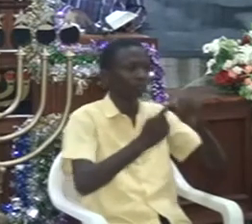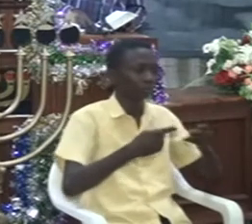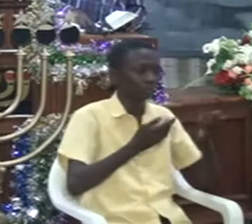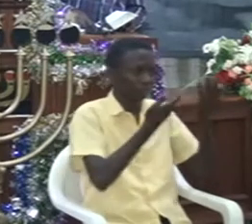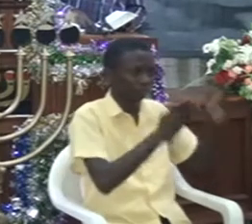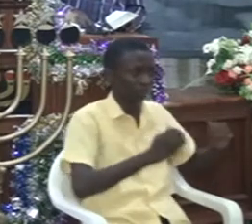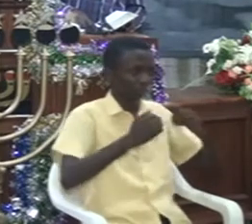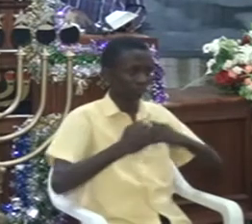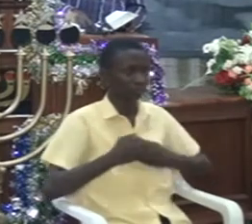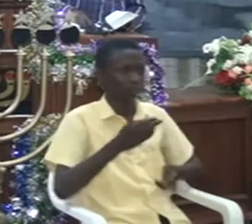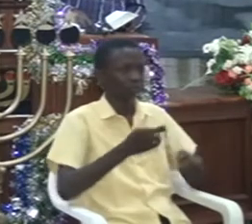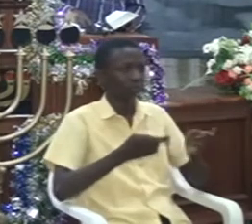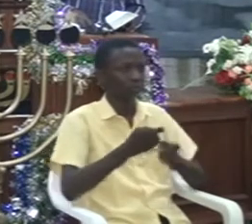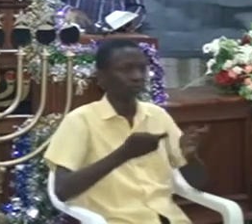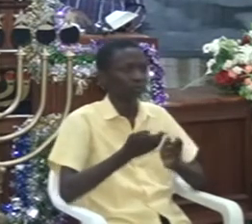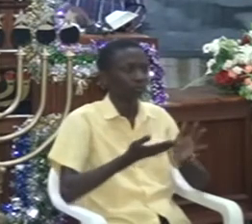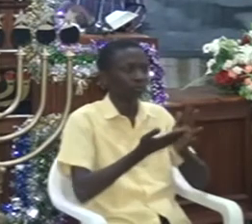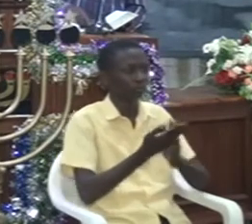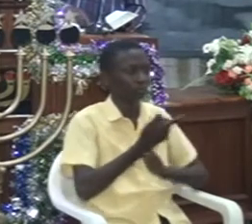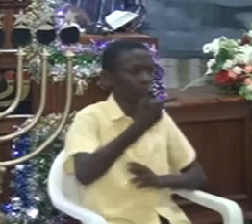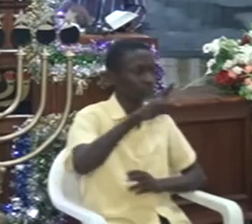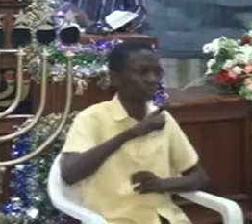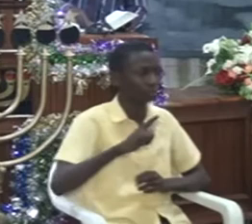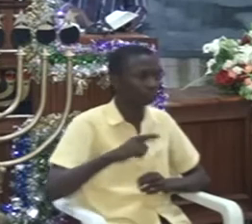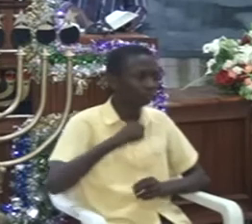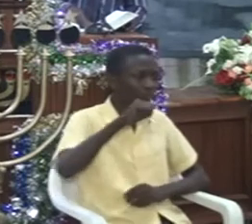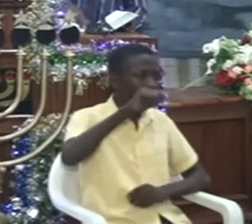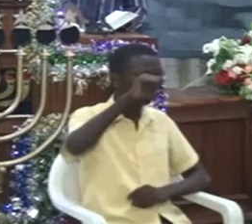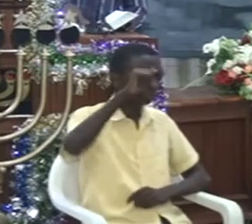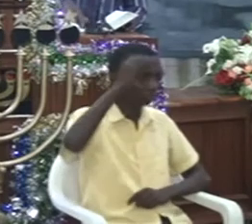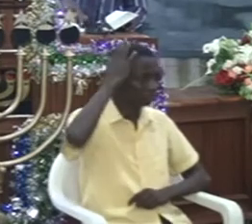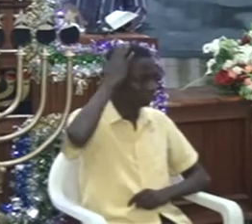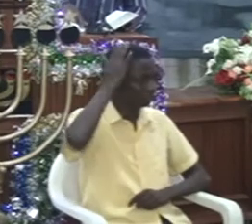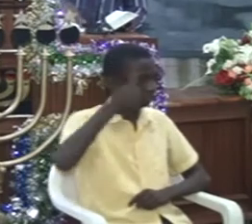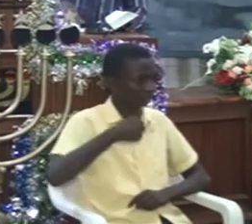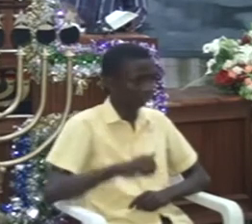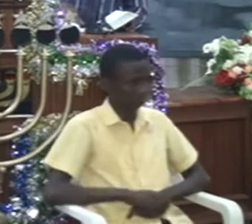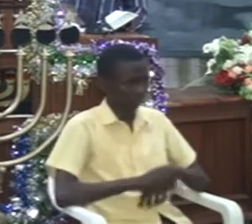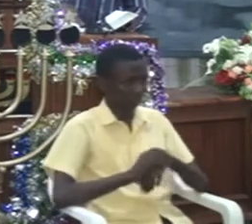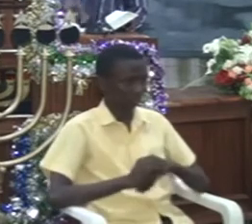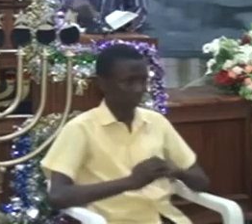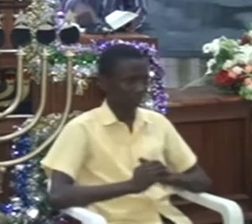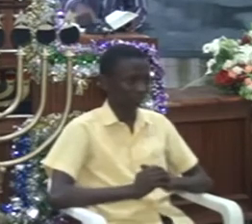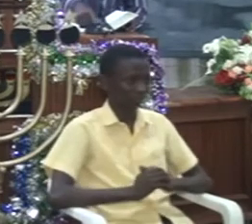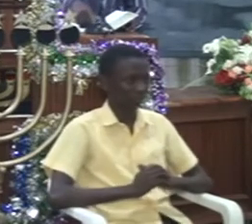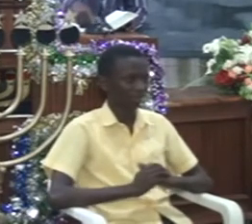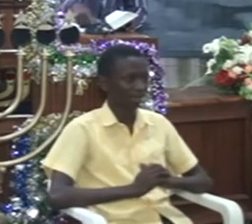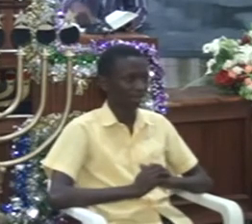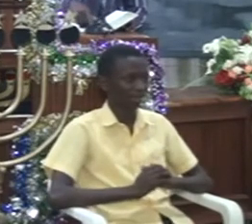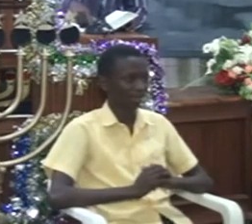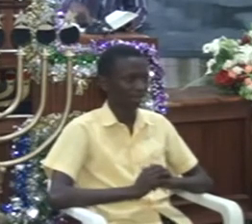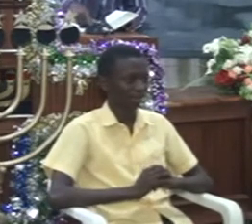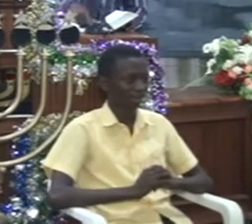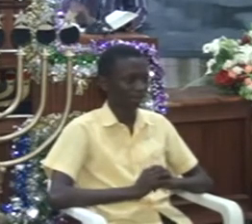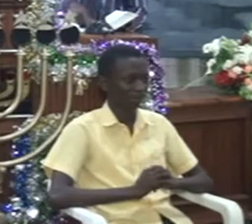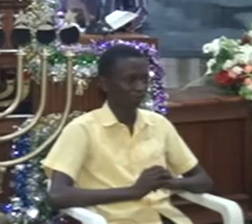régné par lui seul. Inaandikwa kwamba kwa maana kama kwa njia ya kosa la mtu mmoja kufa kulitawala